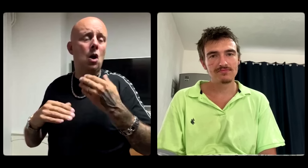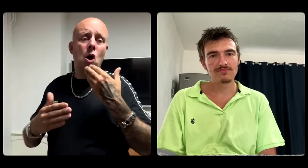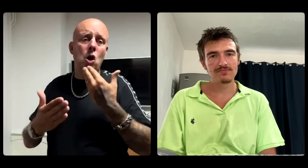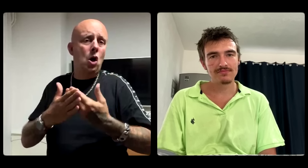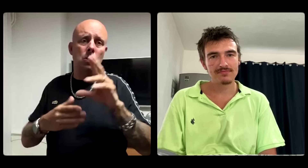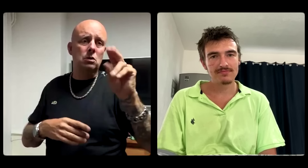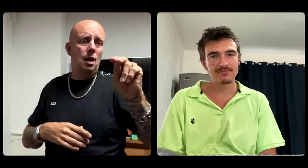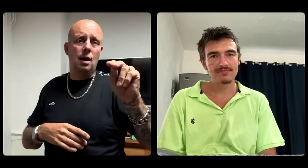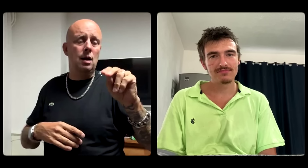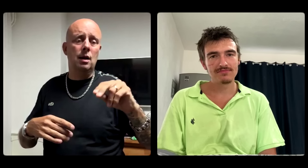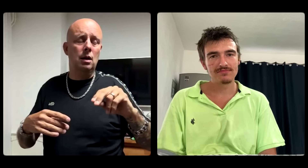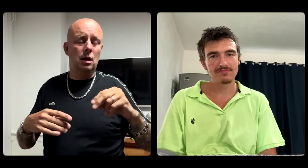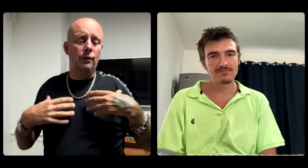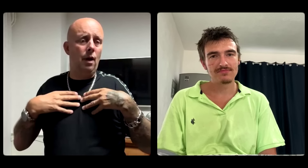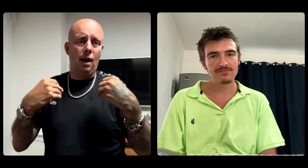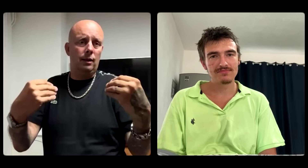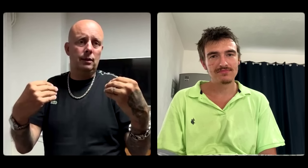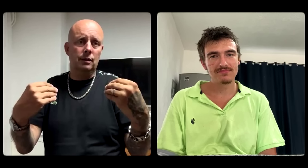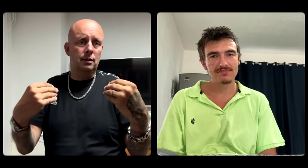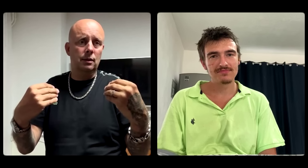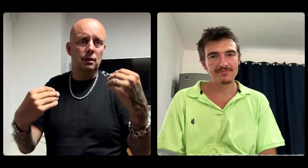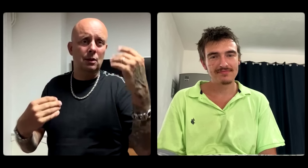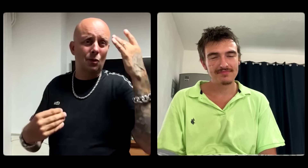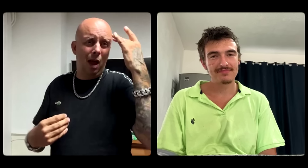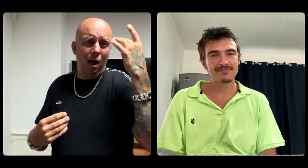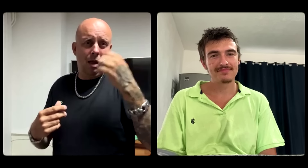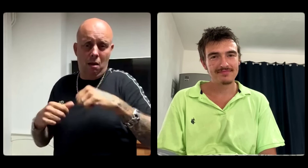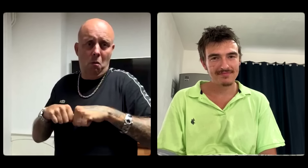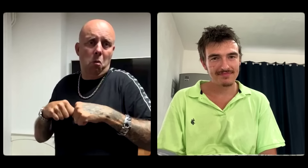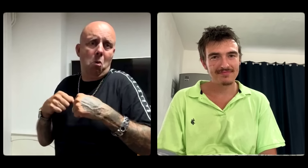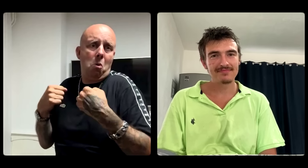Everything works out in your life.